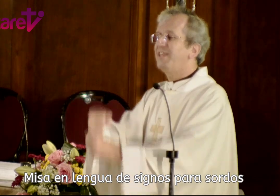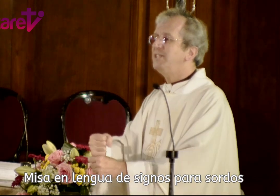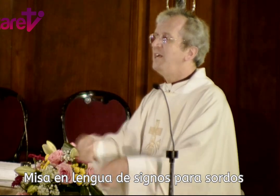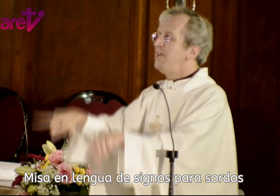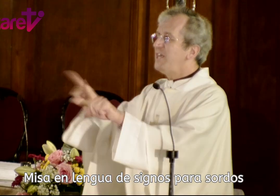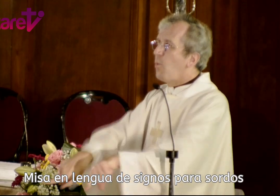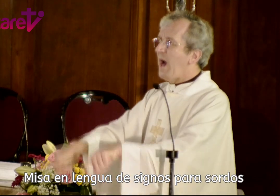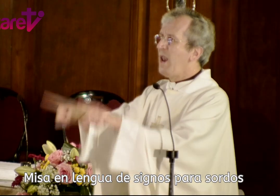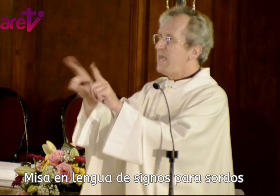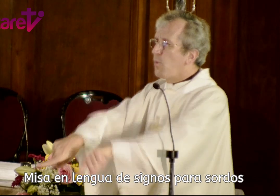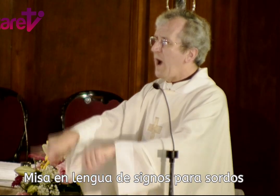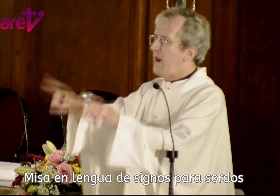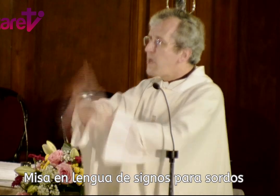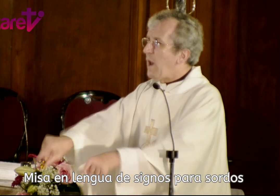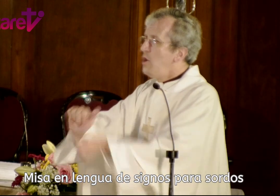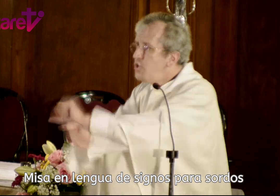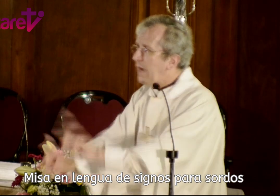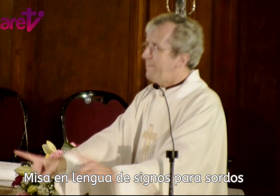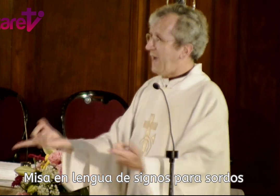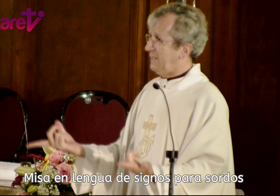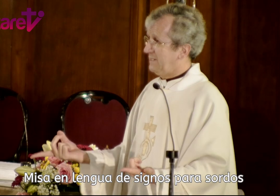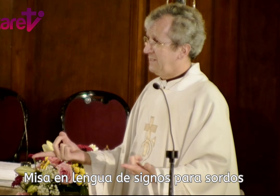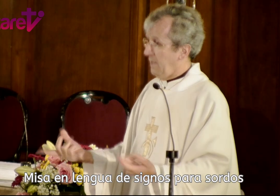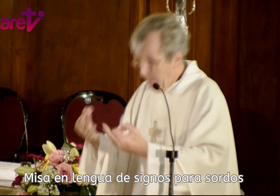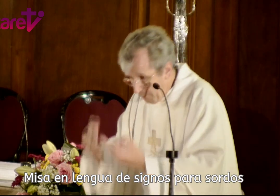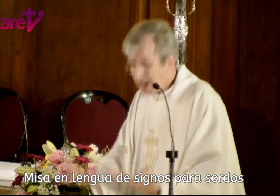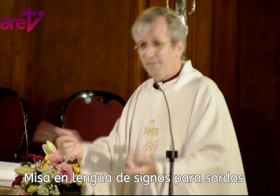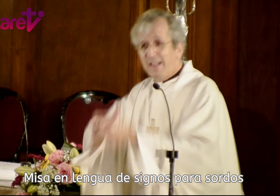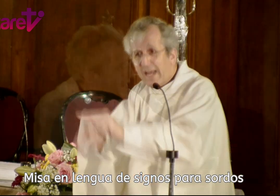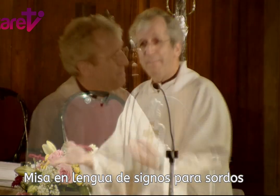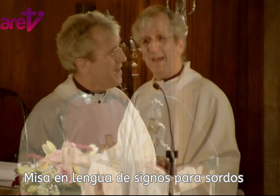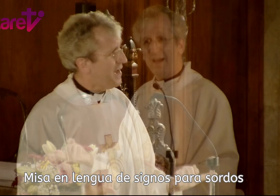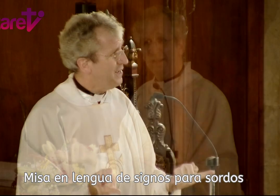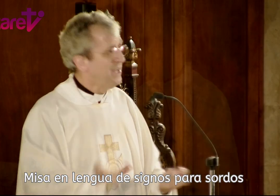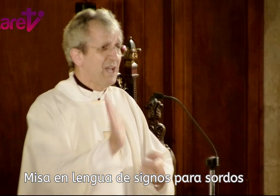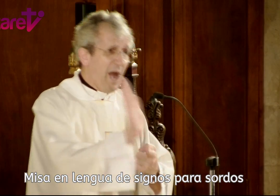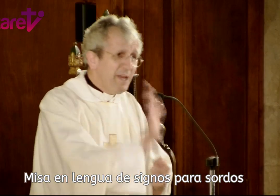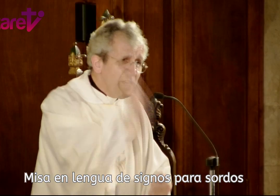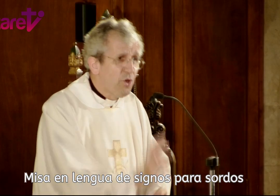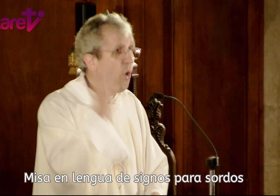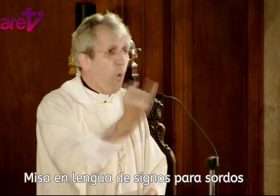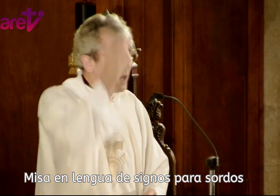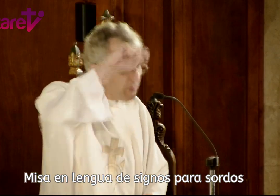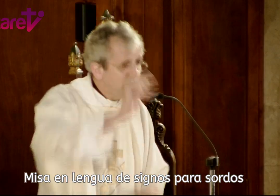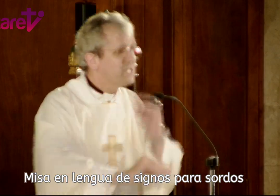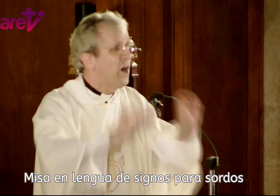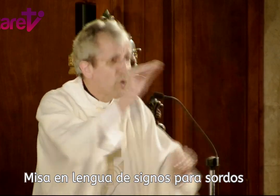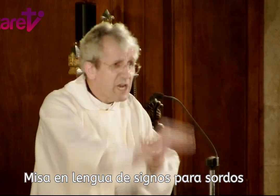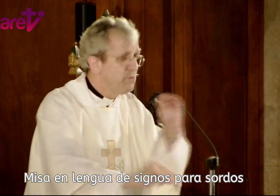quedáis igual, igual, igual, no cambiáis. Pues hace falta cambiar, ha venido Juan el Bautista, os ha